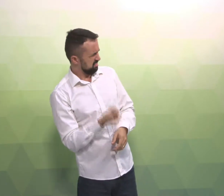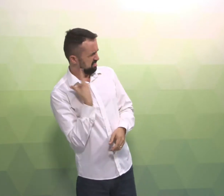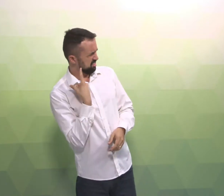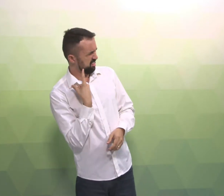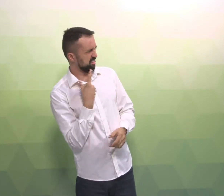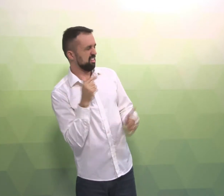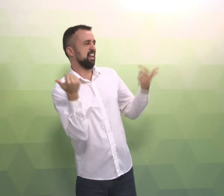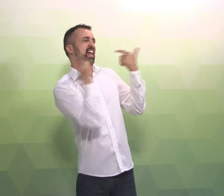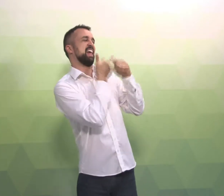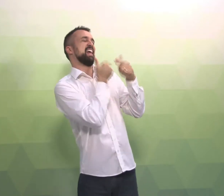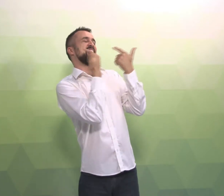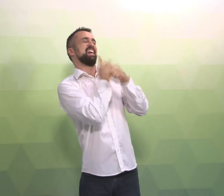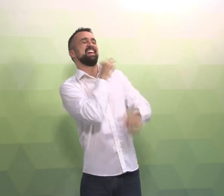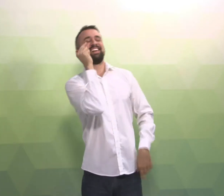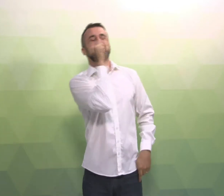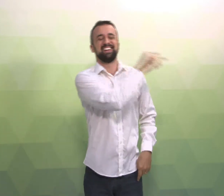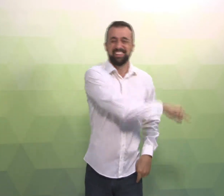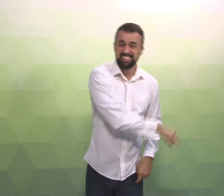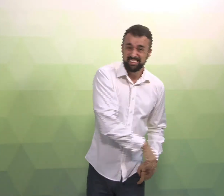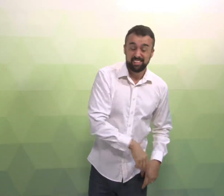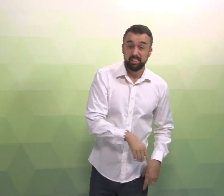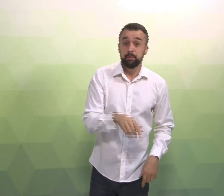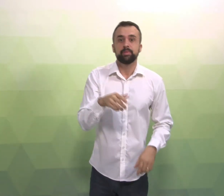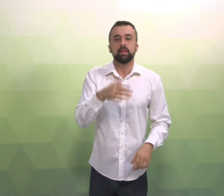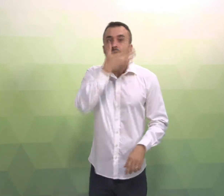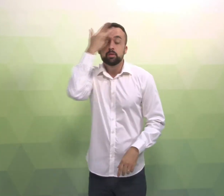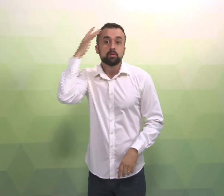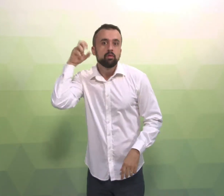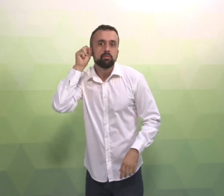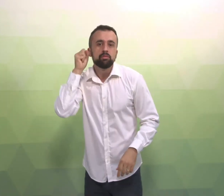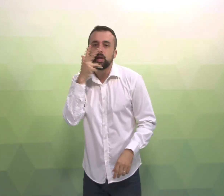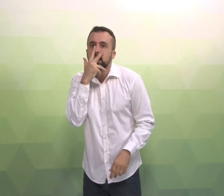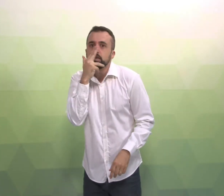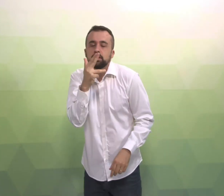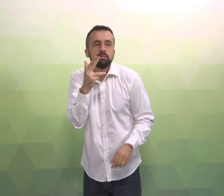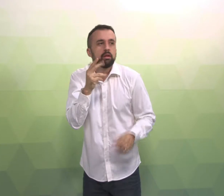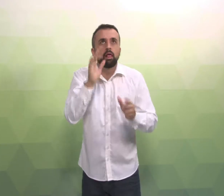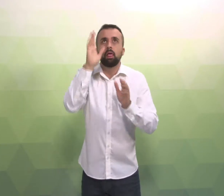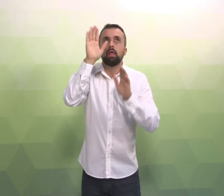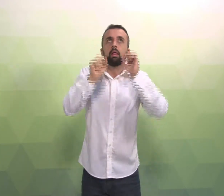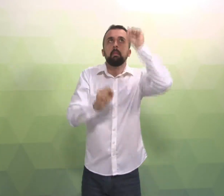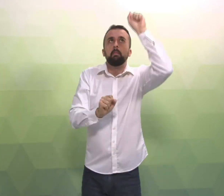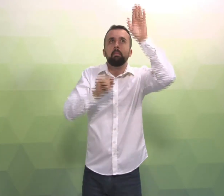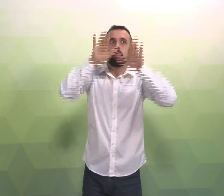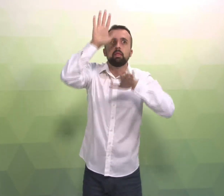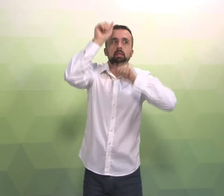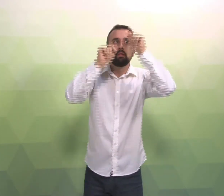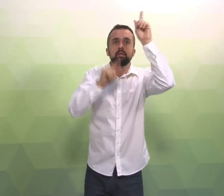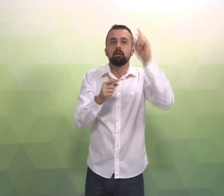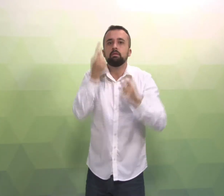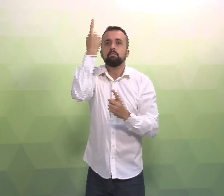estranho. Zombavam. Os ouvintes achavam que era mímica,